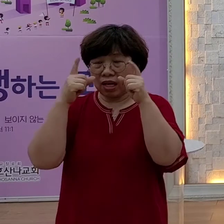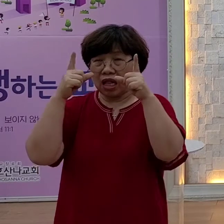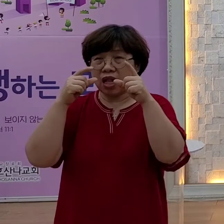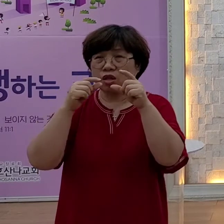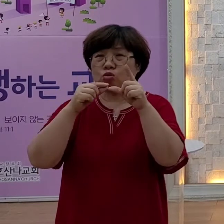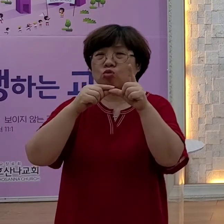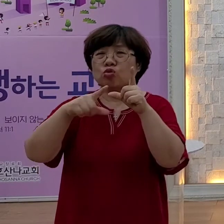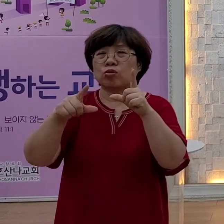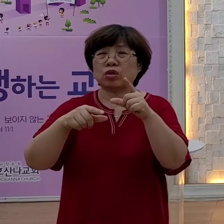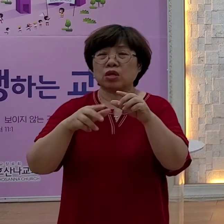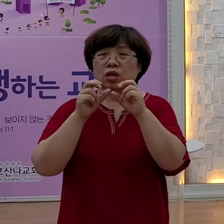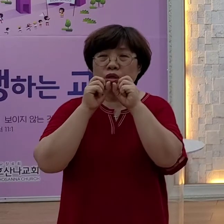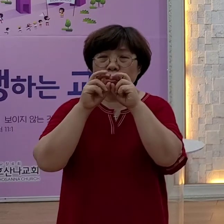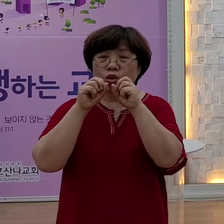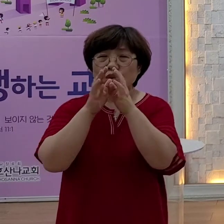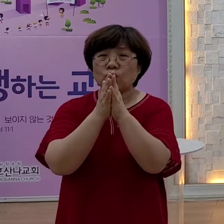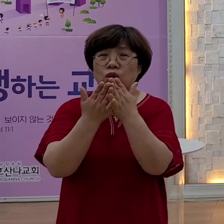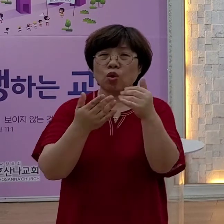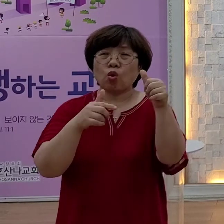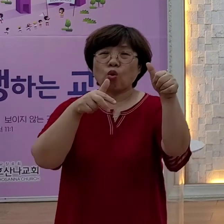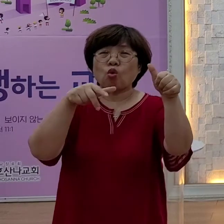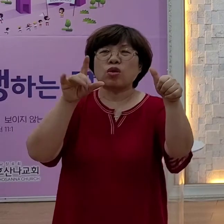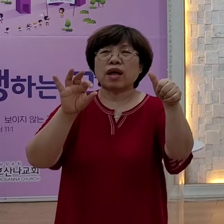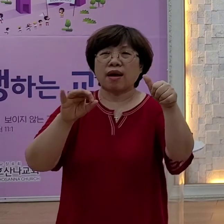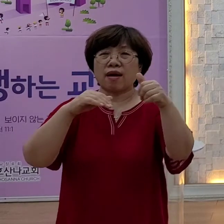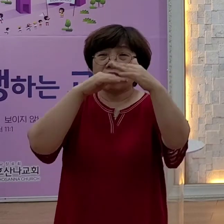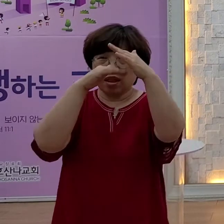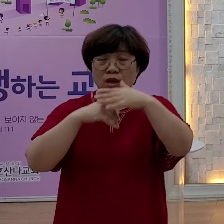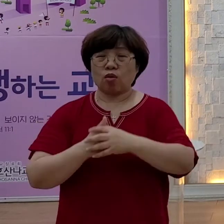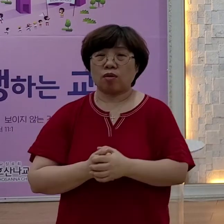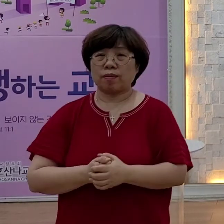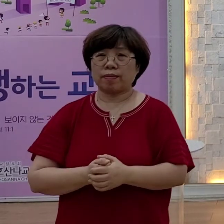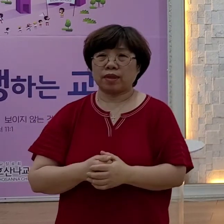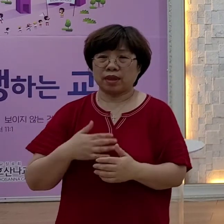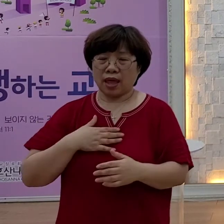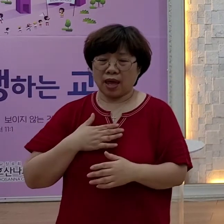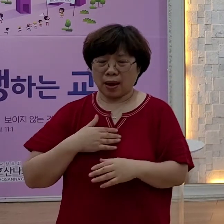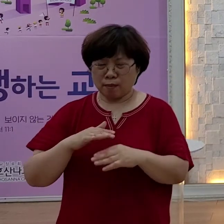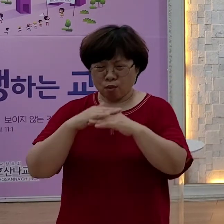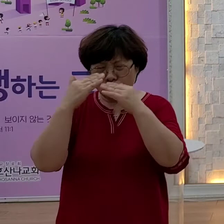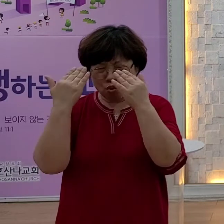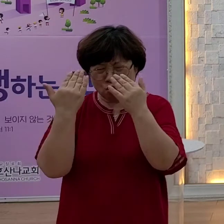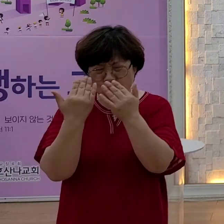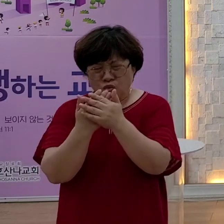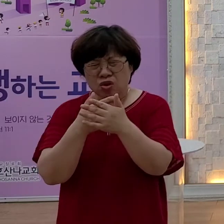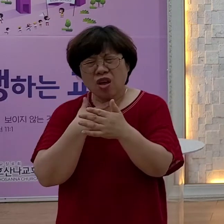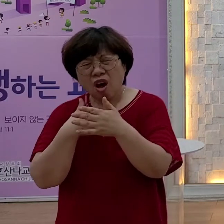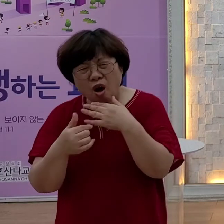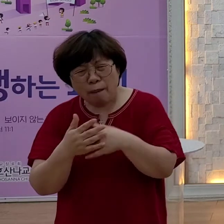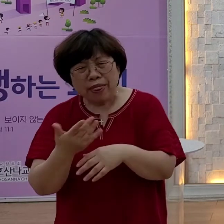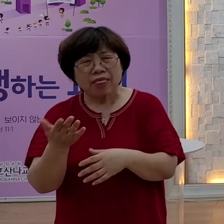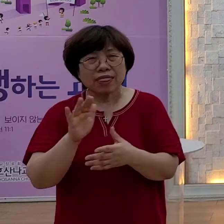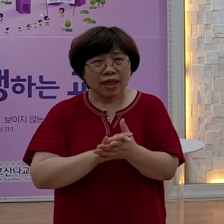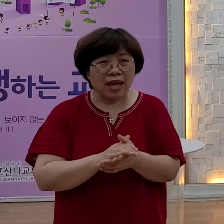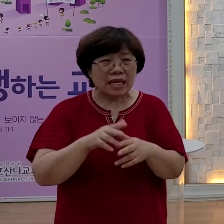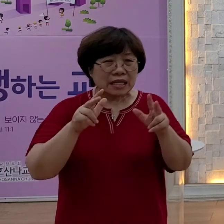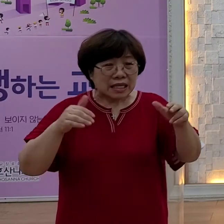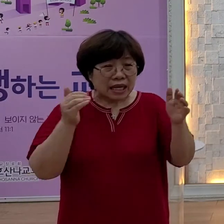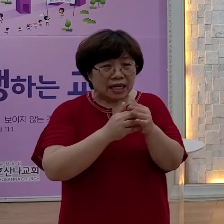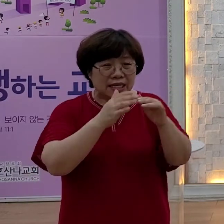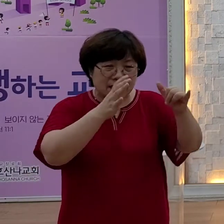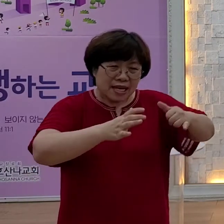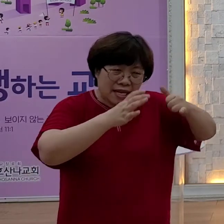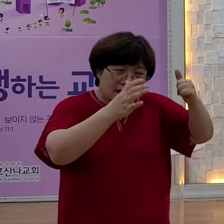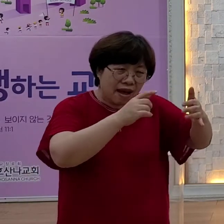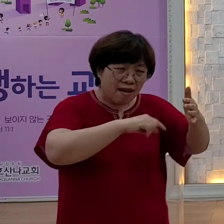것을 보여주는 거죠. 이 말이에요. 쉽게 말하자면 결론이 이겁니다. 내가 다 해봤는데 이 말. 지금까지 내가 이 세상에 할